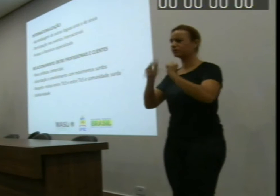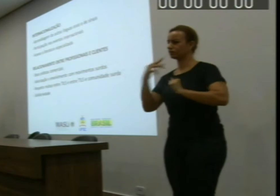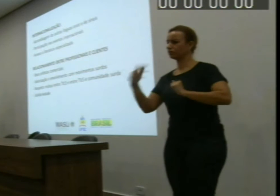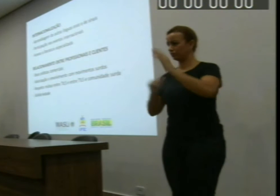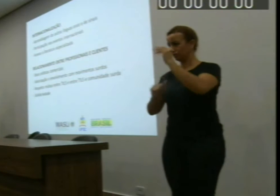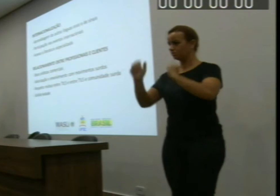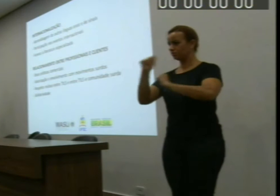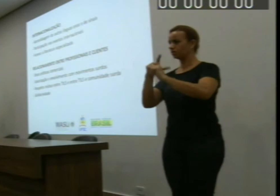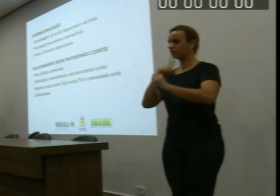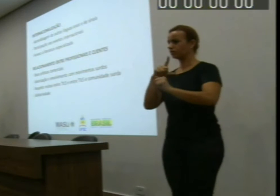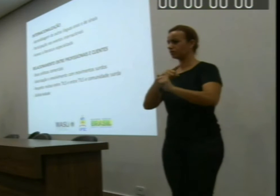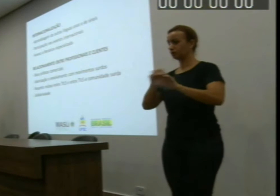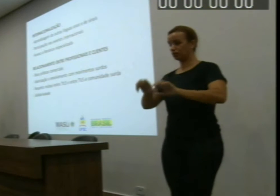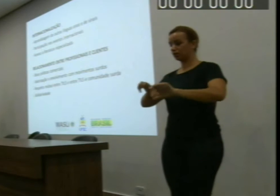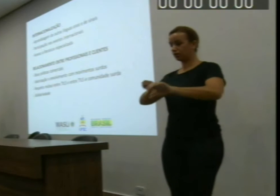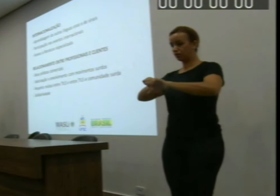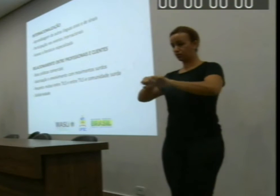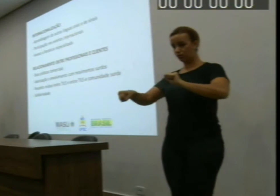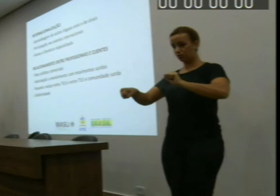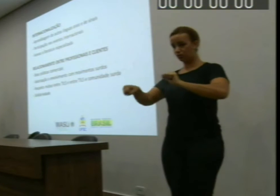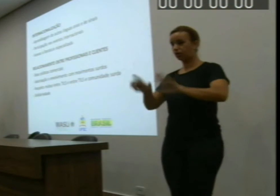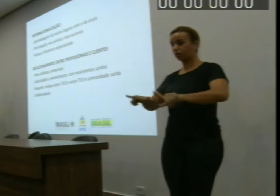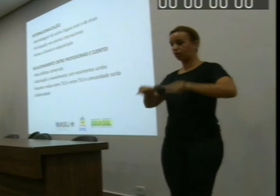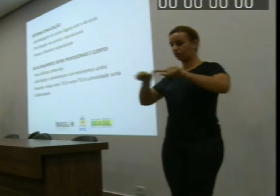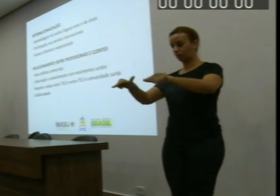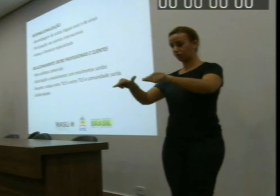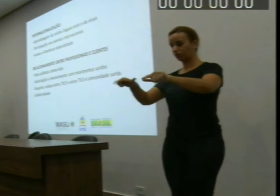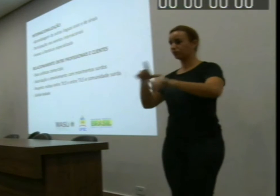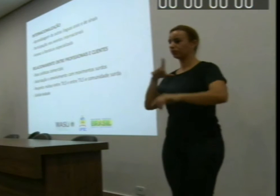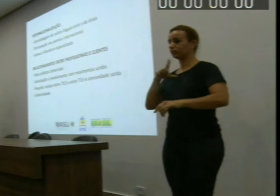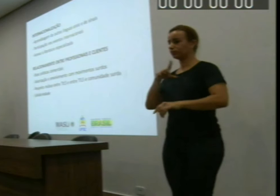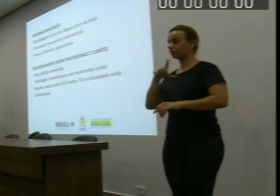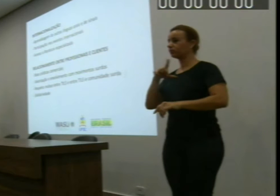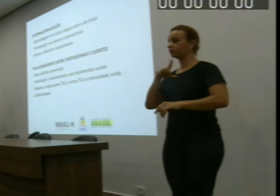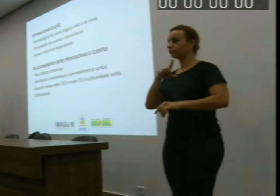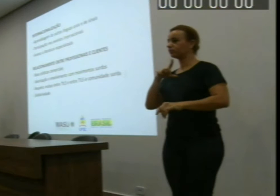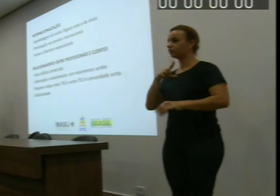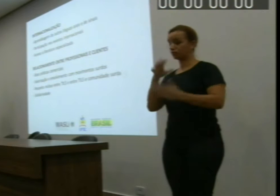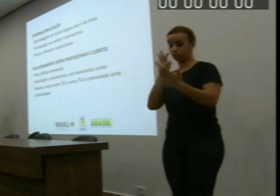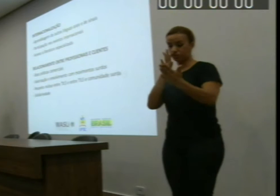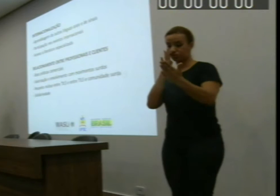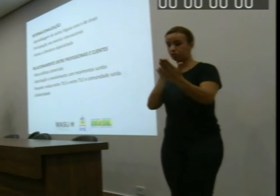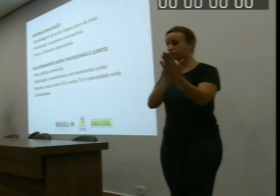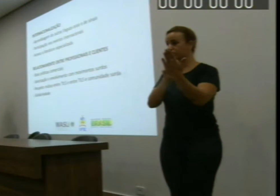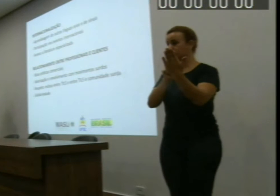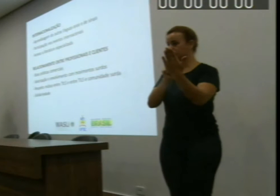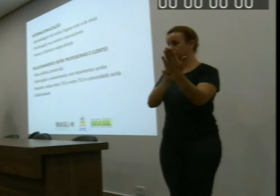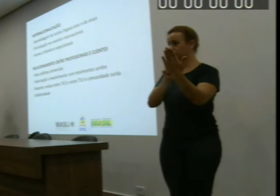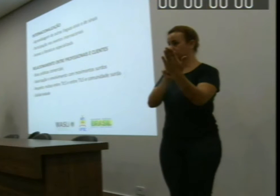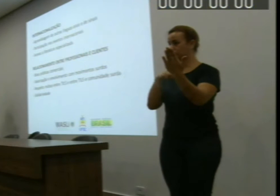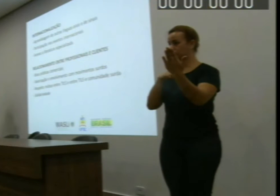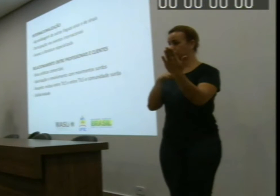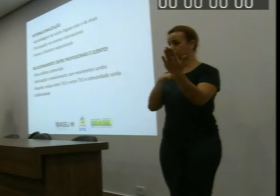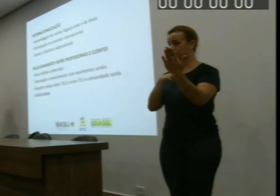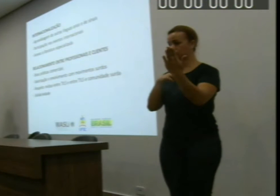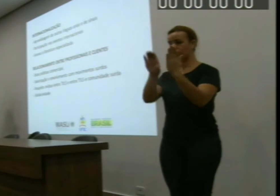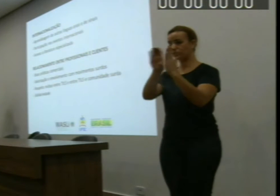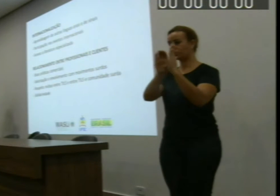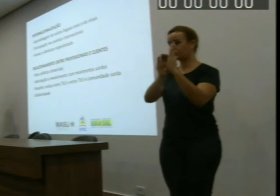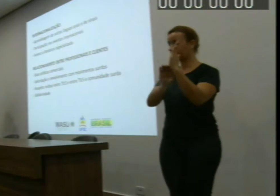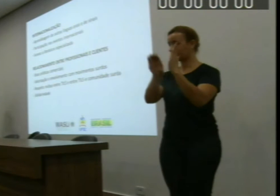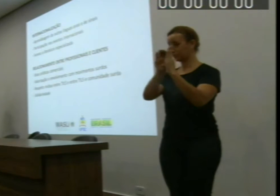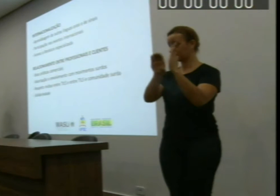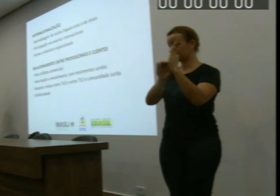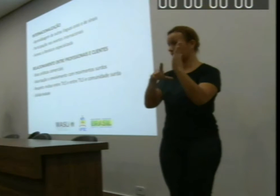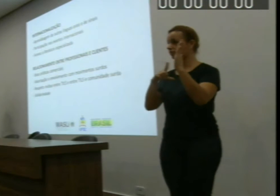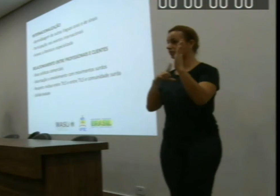porque é comum se observar em currículos o conhecimento também em línguas estrangeiras tá então